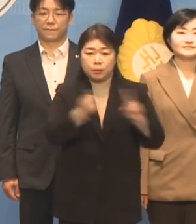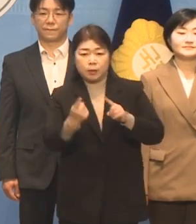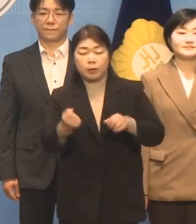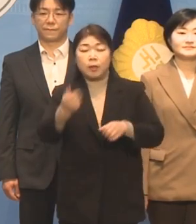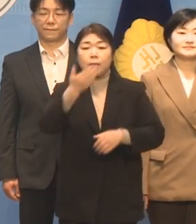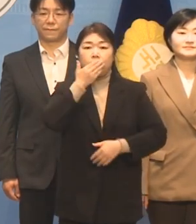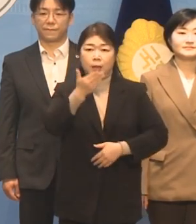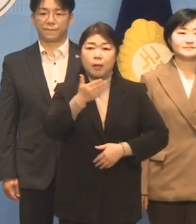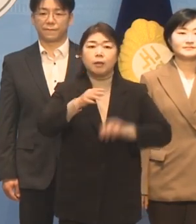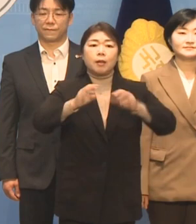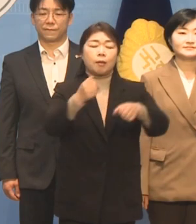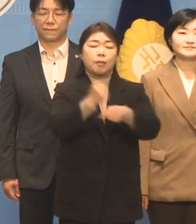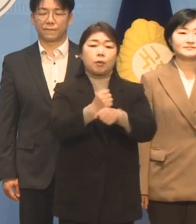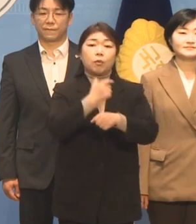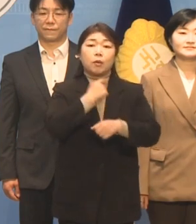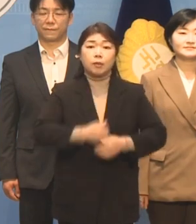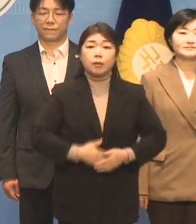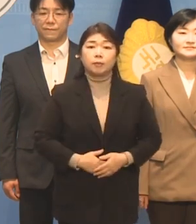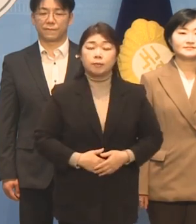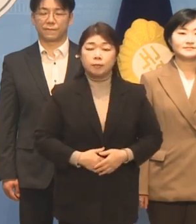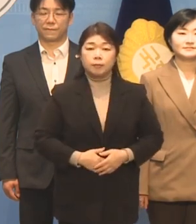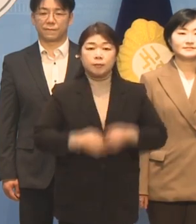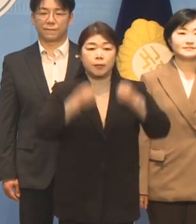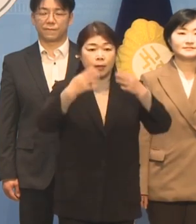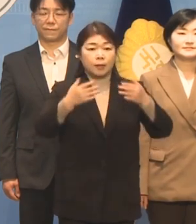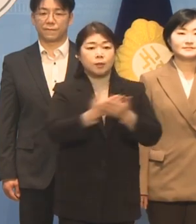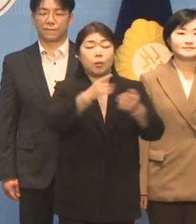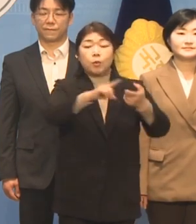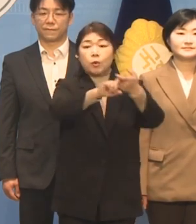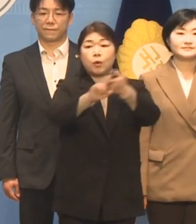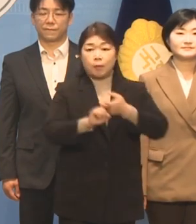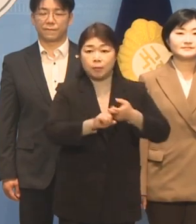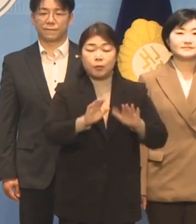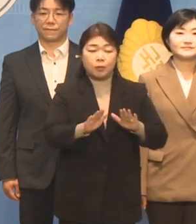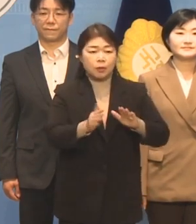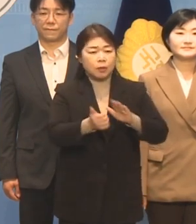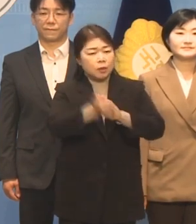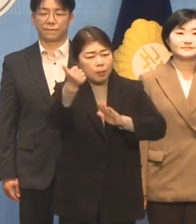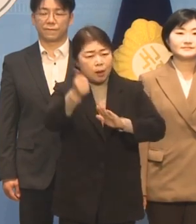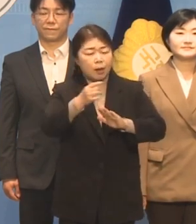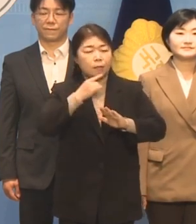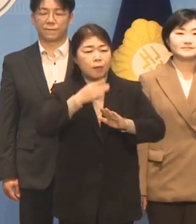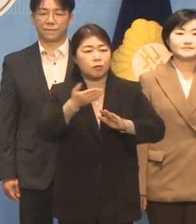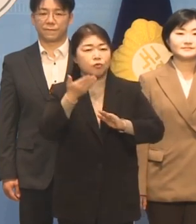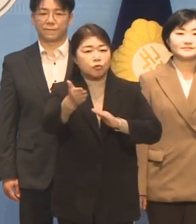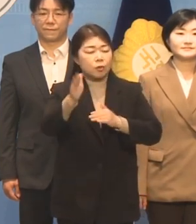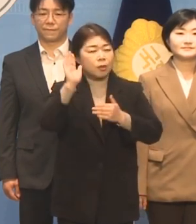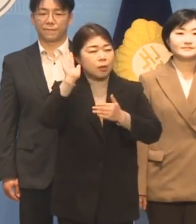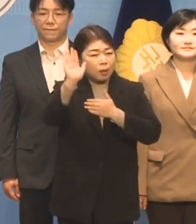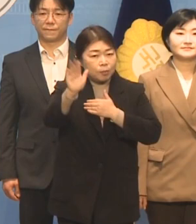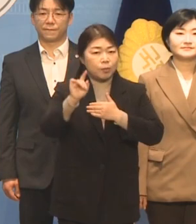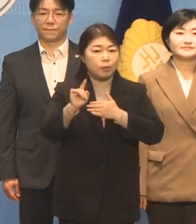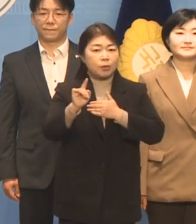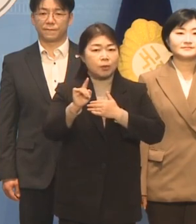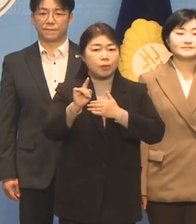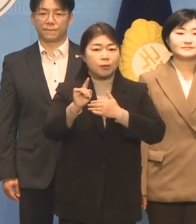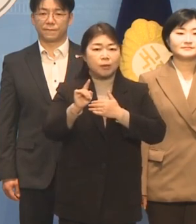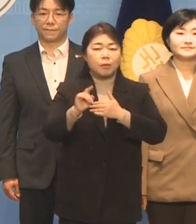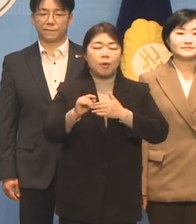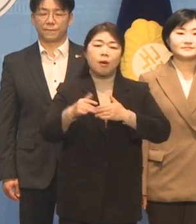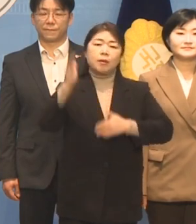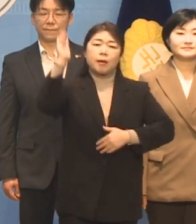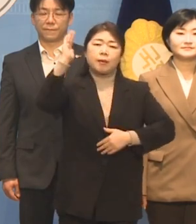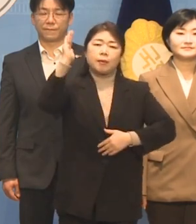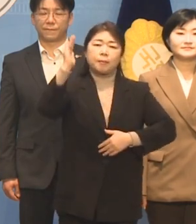새진보연합은 오늘 발표하는 정책들을 그저 희망적이고 아름다운 미래에 대한 선언으로 남겨두지